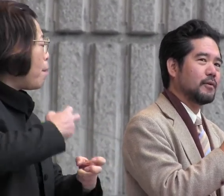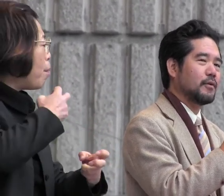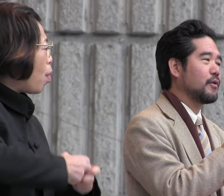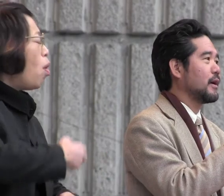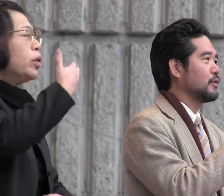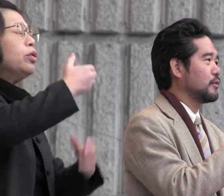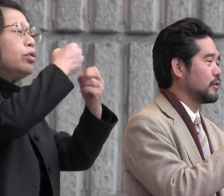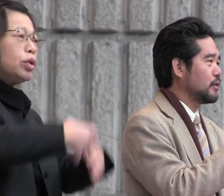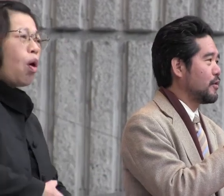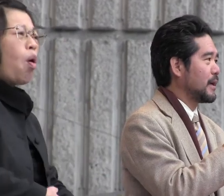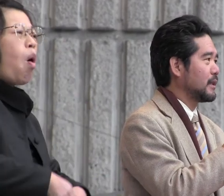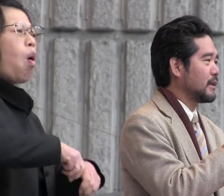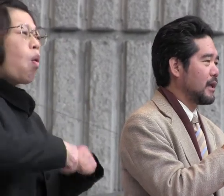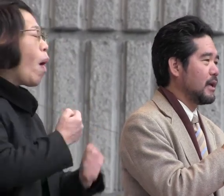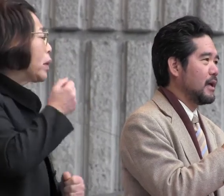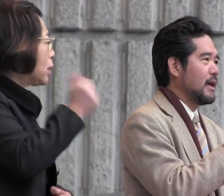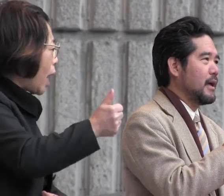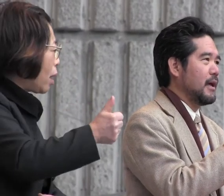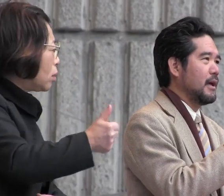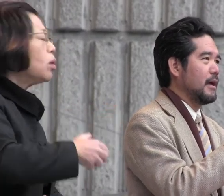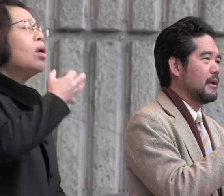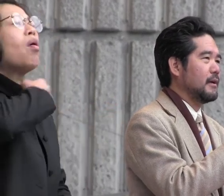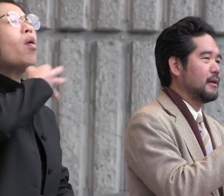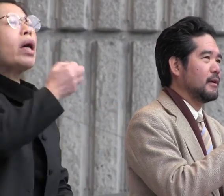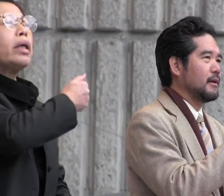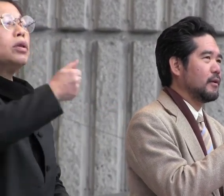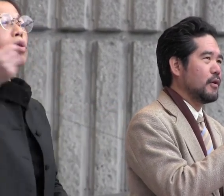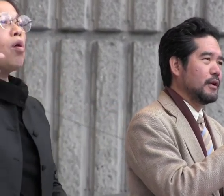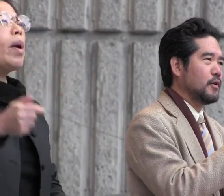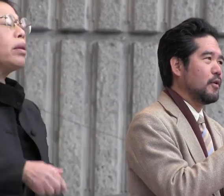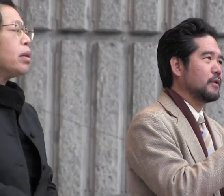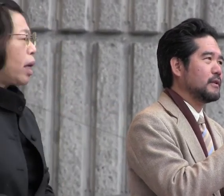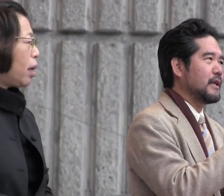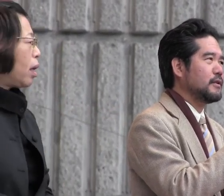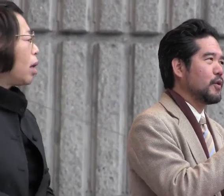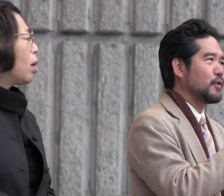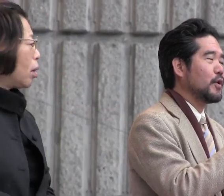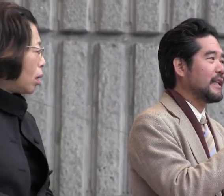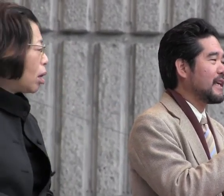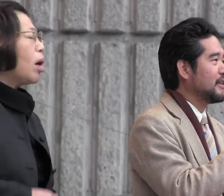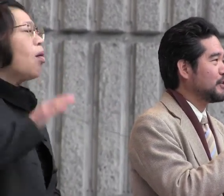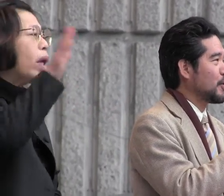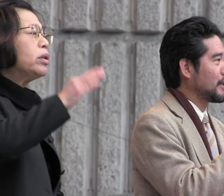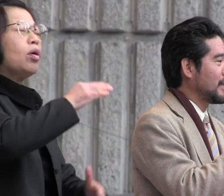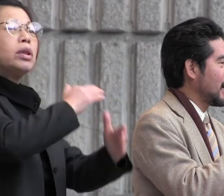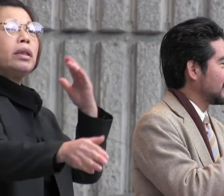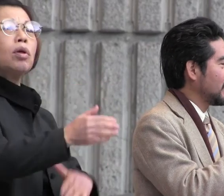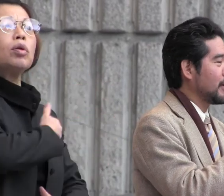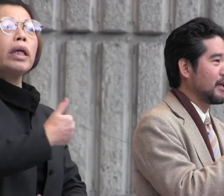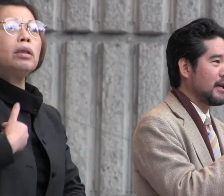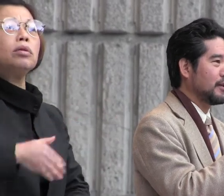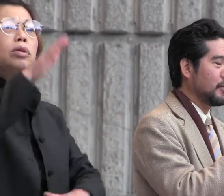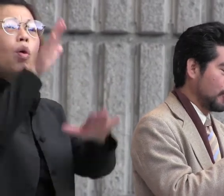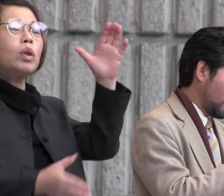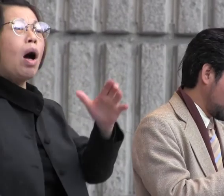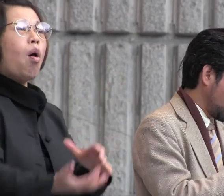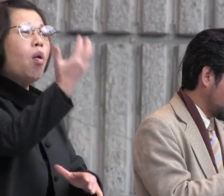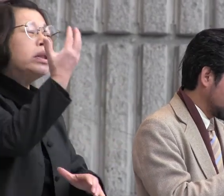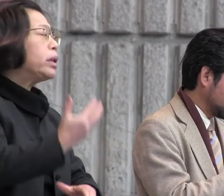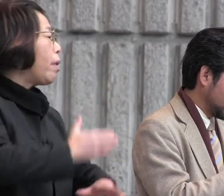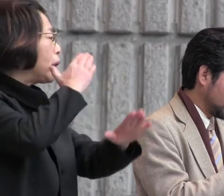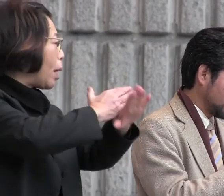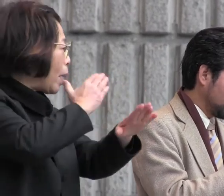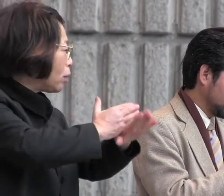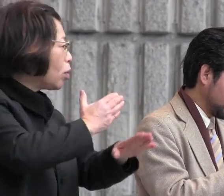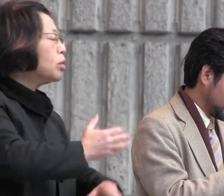な、この声がどんどん強まっていて、これ以上戦争のできる状態であってはいけないということを声を